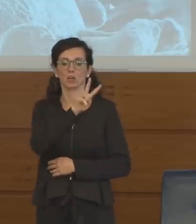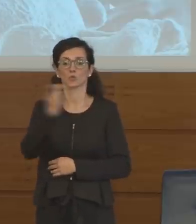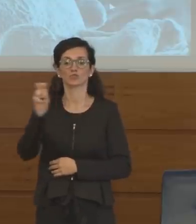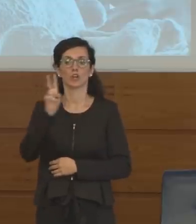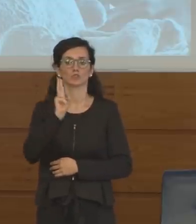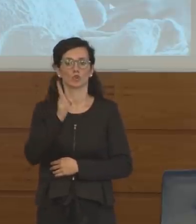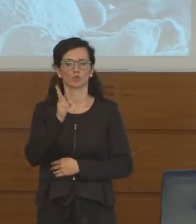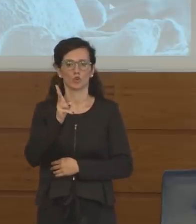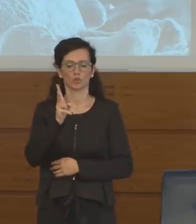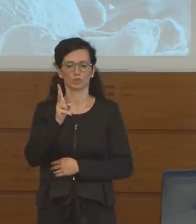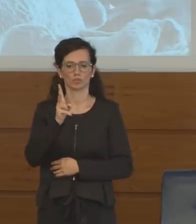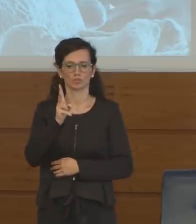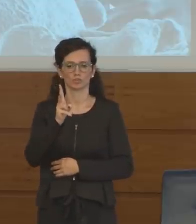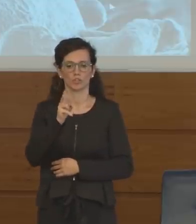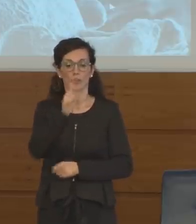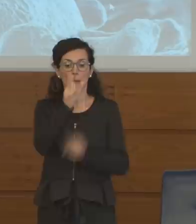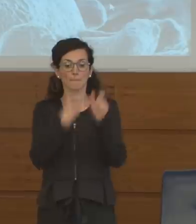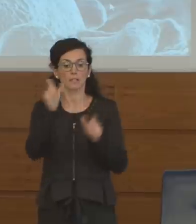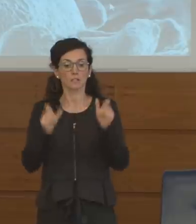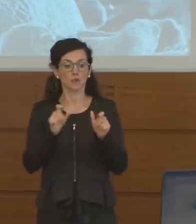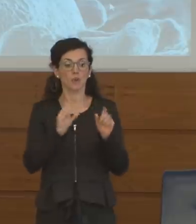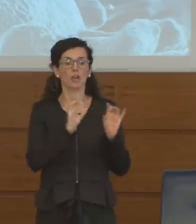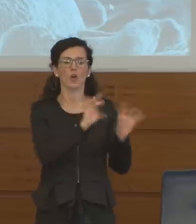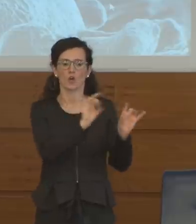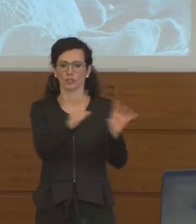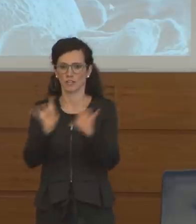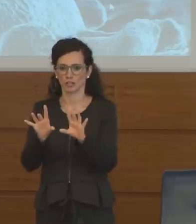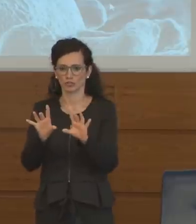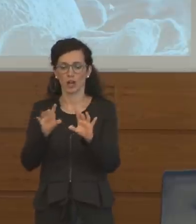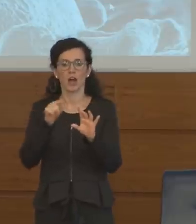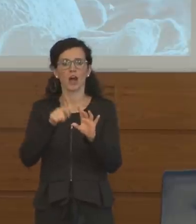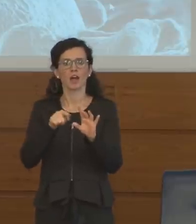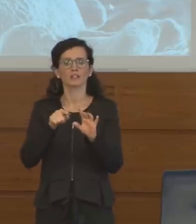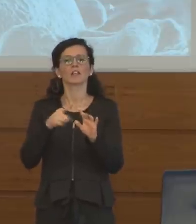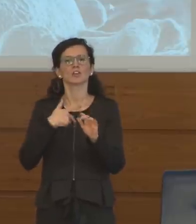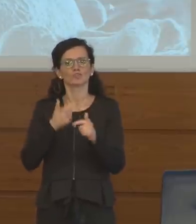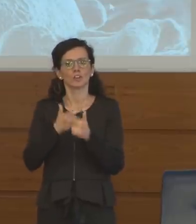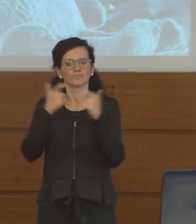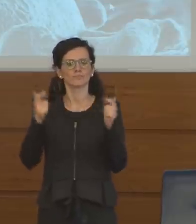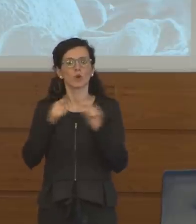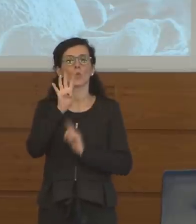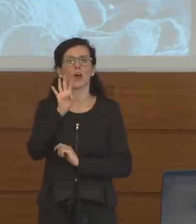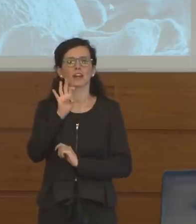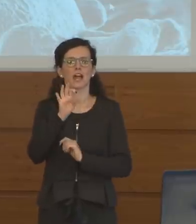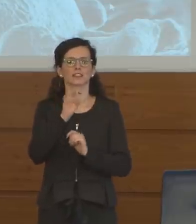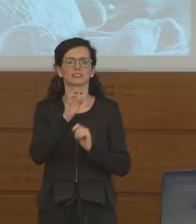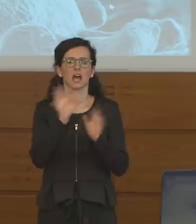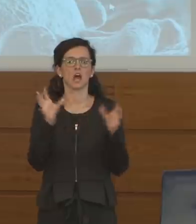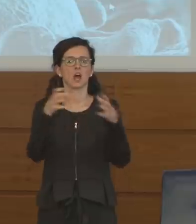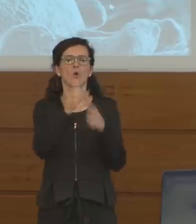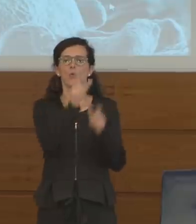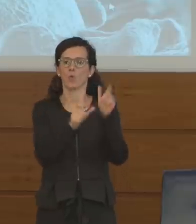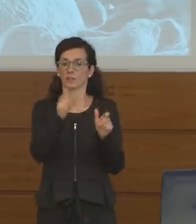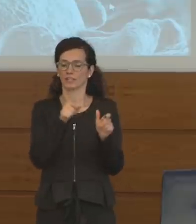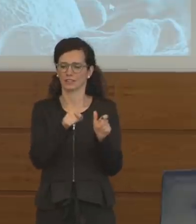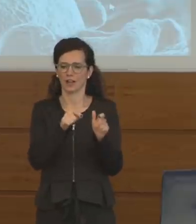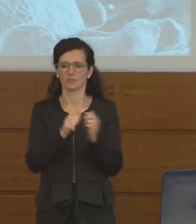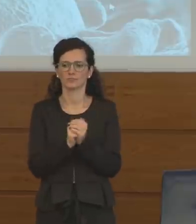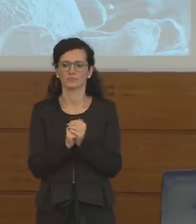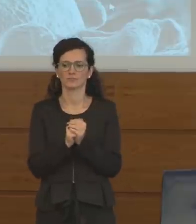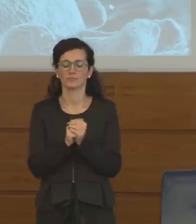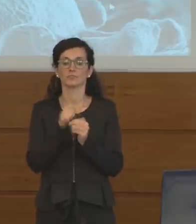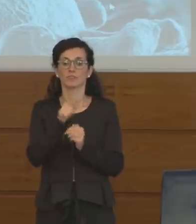212 persone contagiate con un incremento di 40 unità, di cui